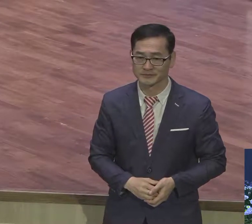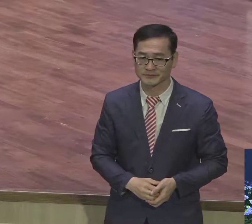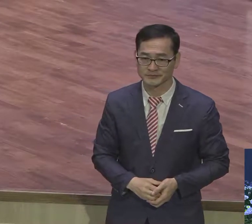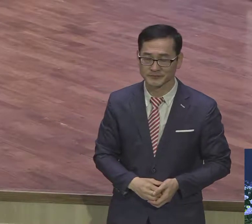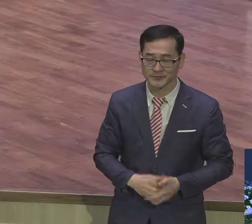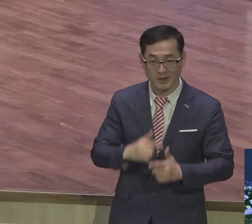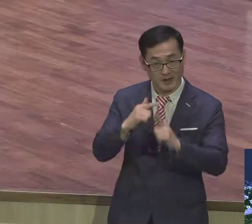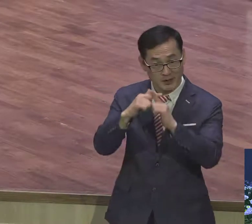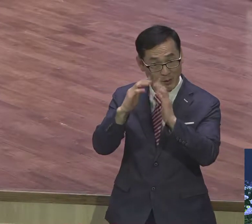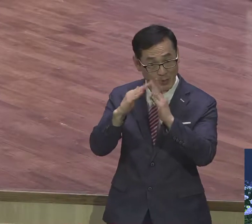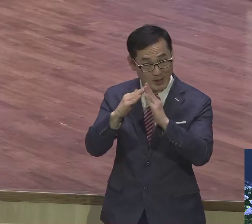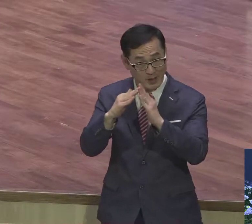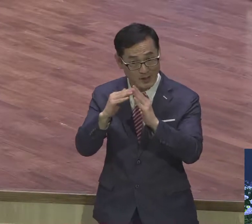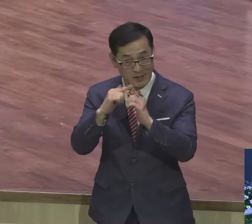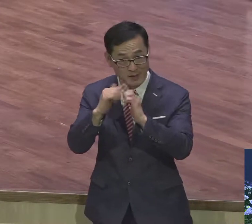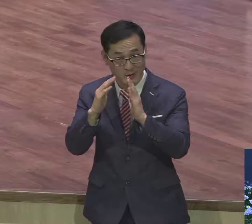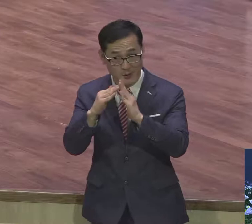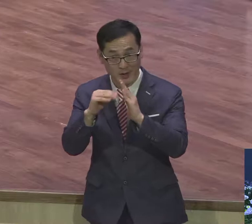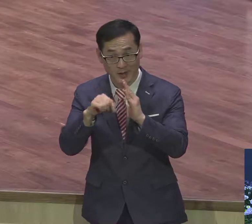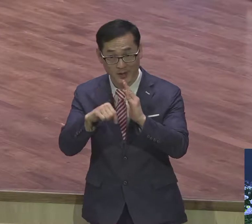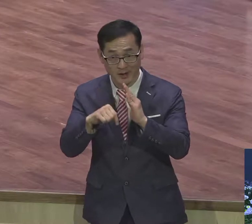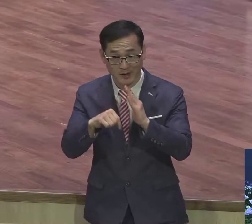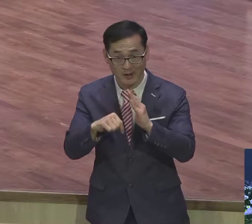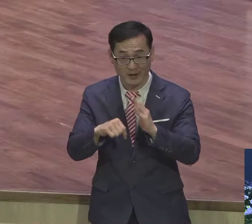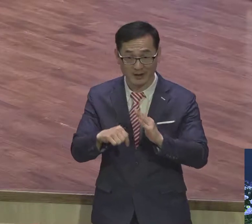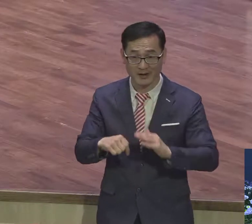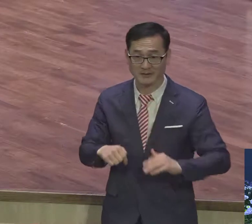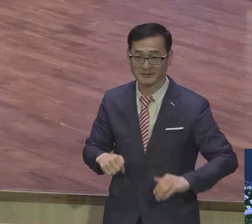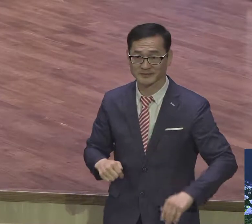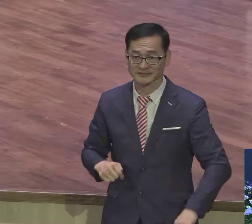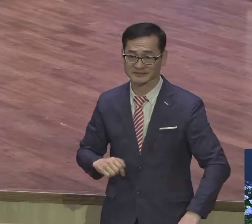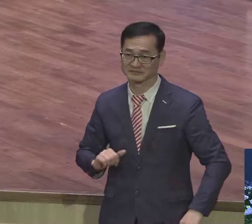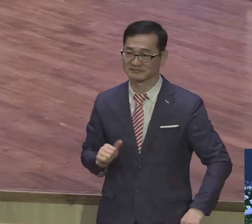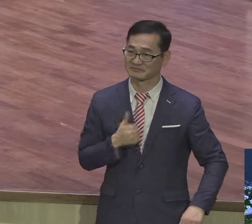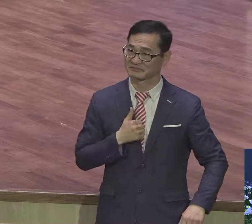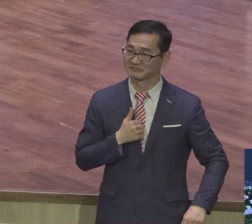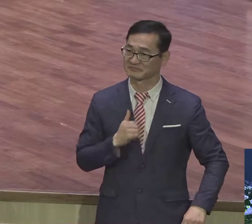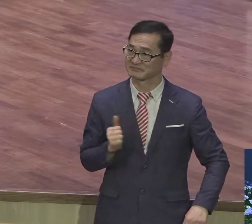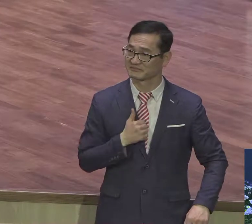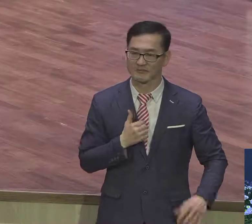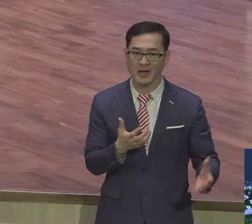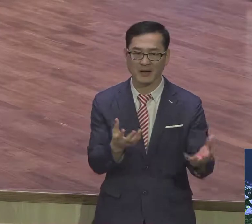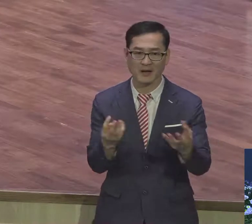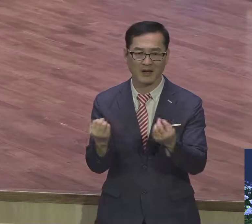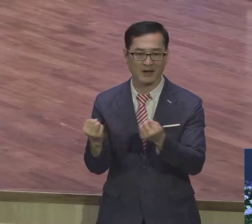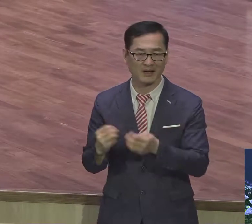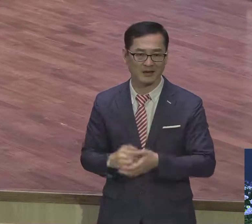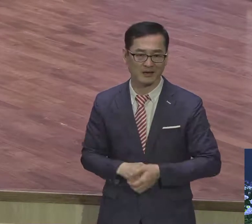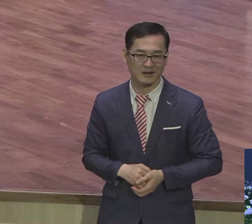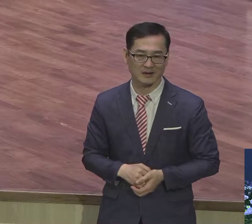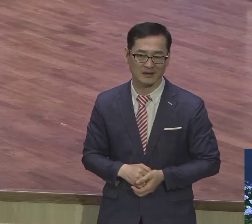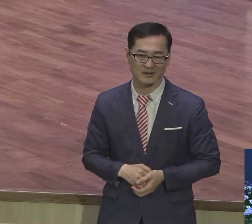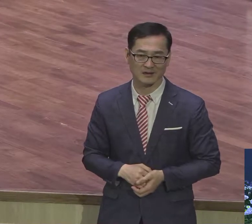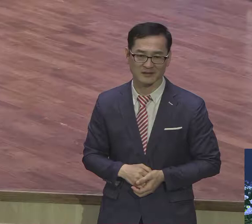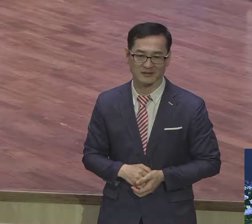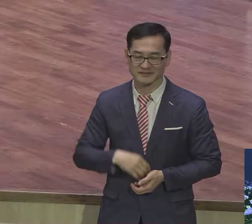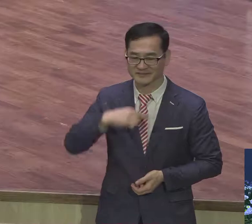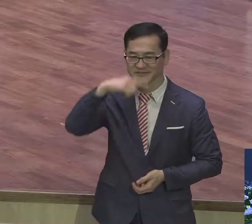걔는요 은혜 못 받은 사람들 잘난 사람 많아요 자기만 다 아는 것 같아 착각을 하고 있어요